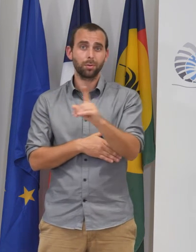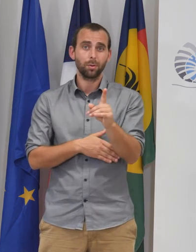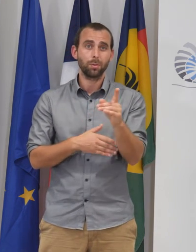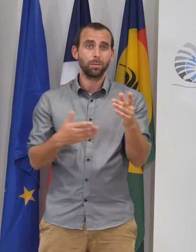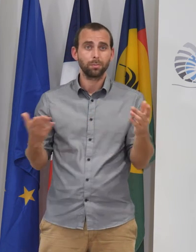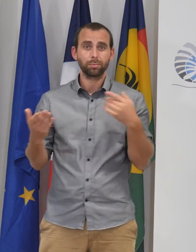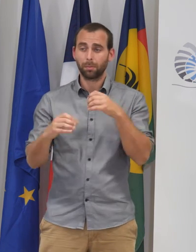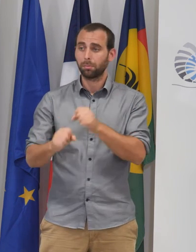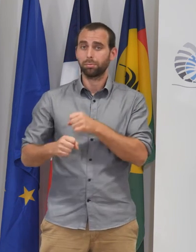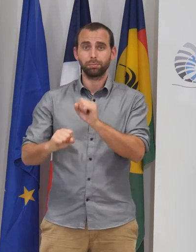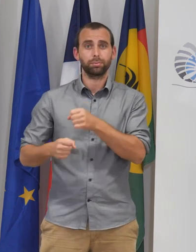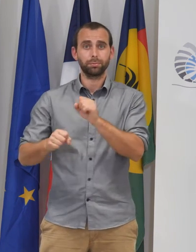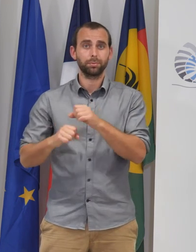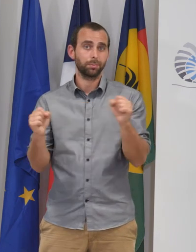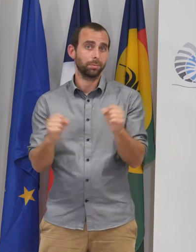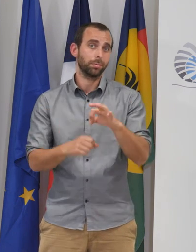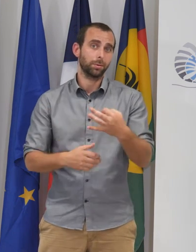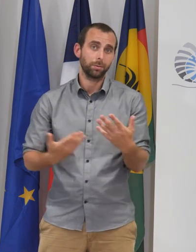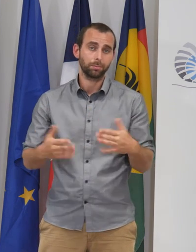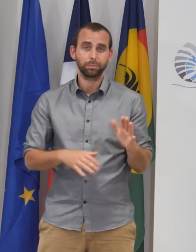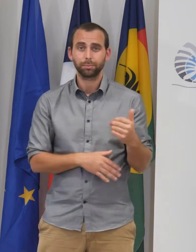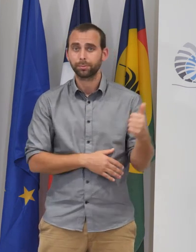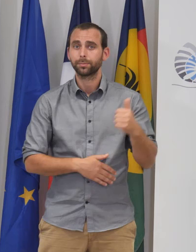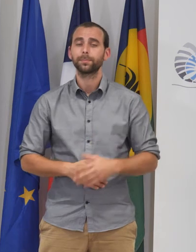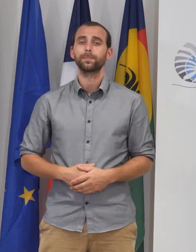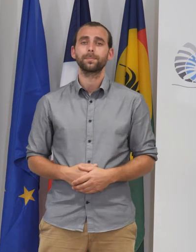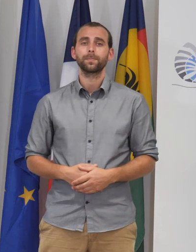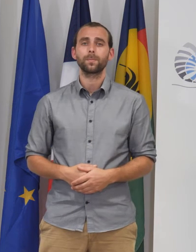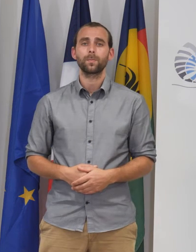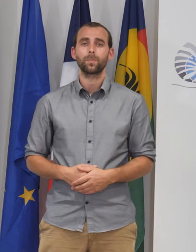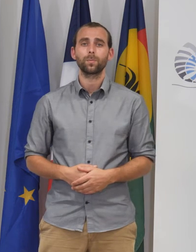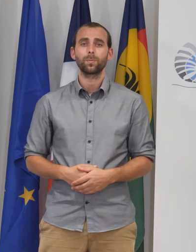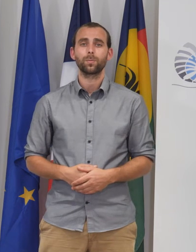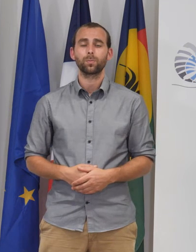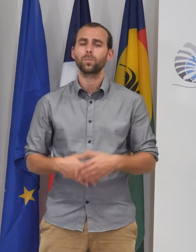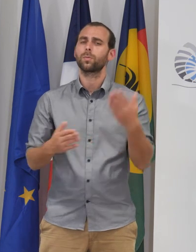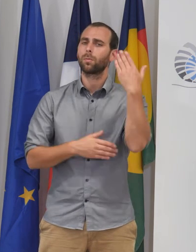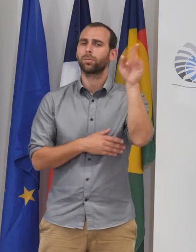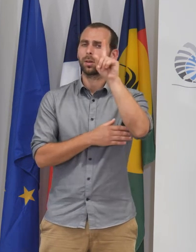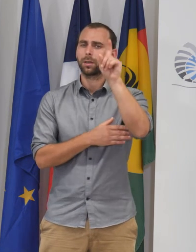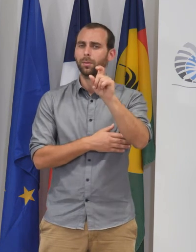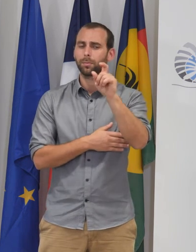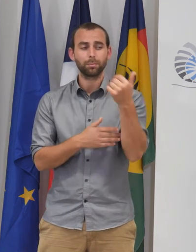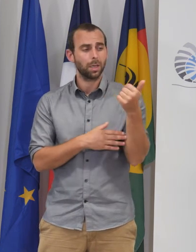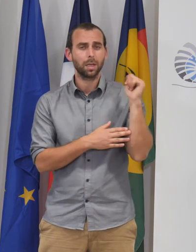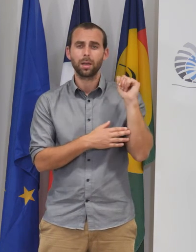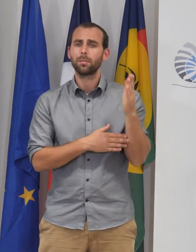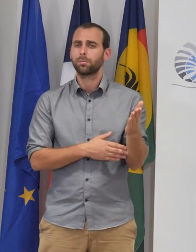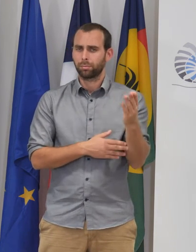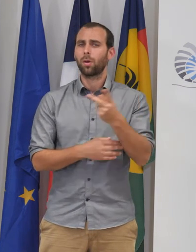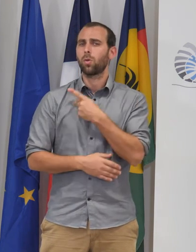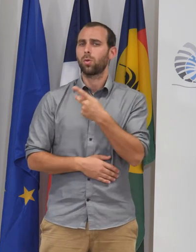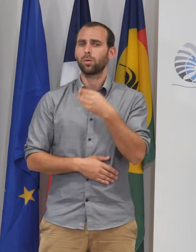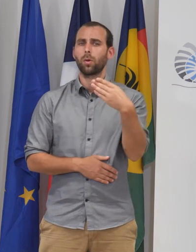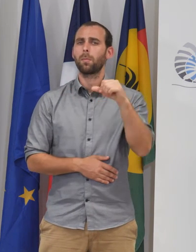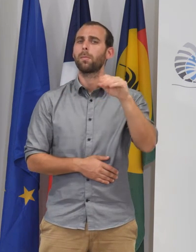leur petit canot et ils peuvent faire la traversée. Et autre question. Hier, le docteur Mabon a expliqué que si